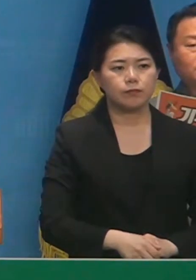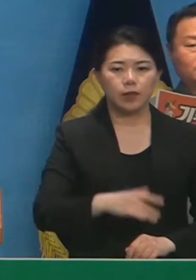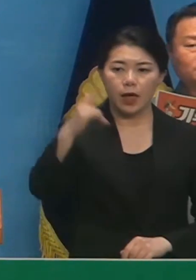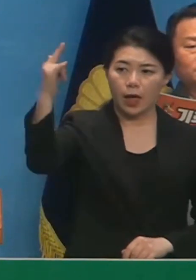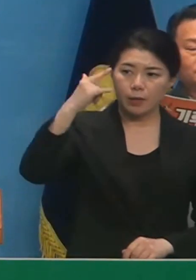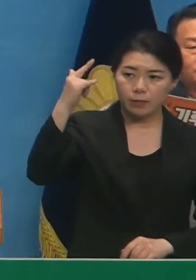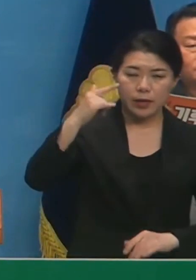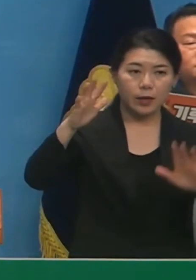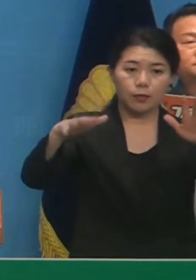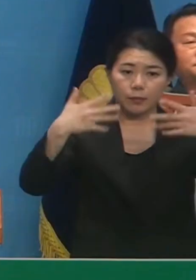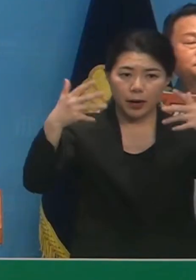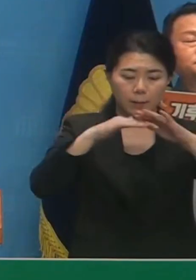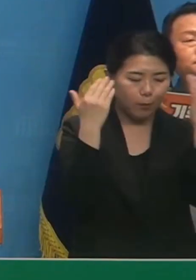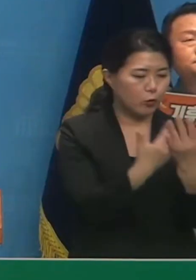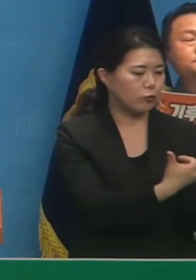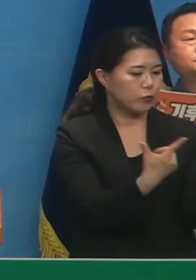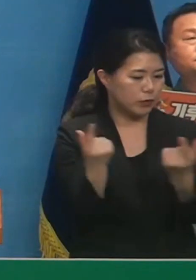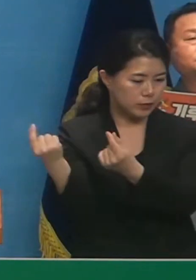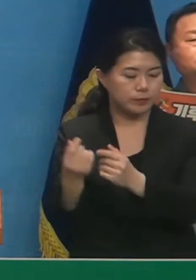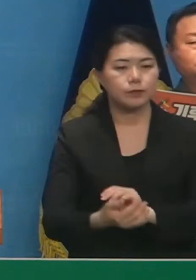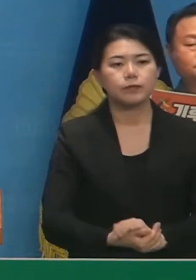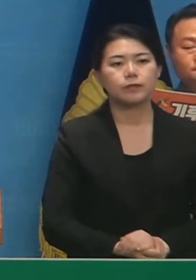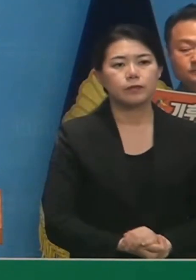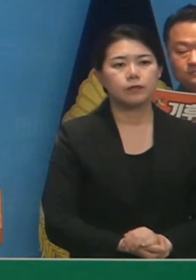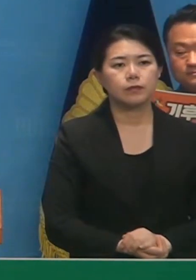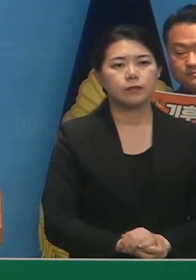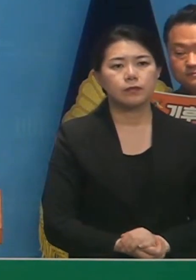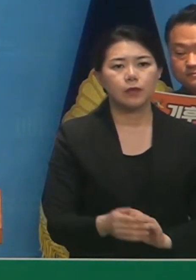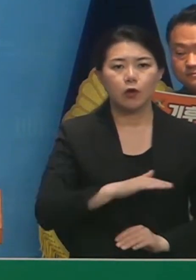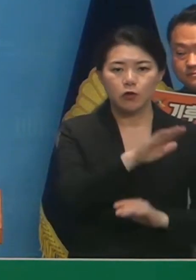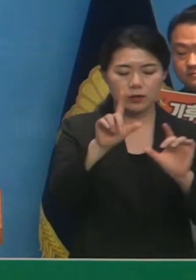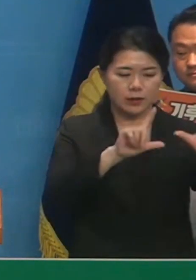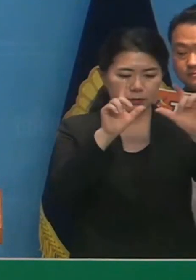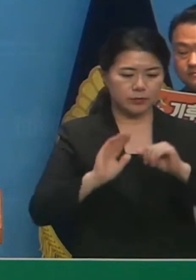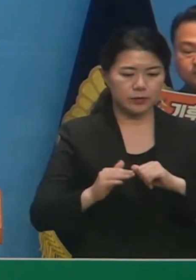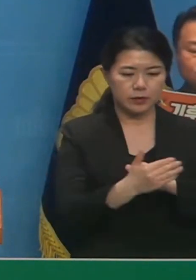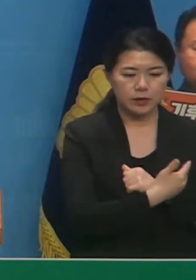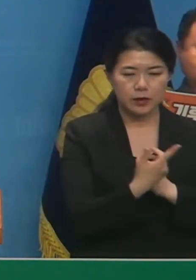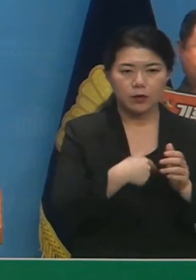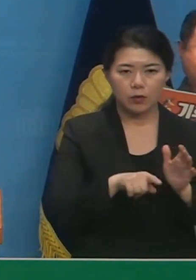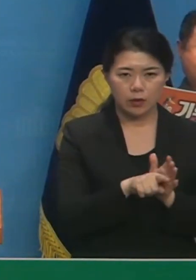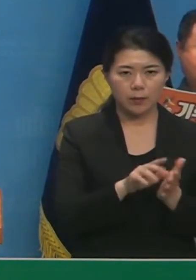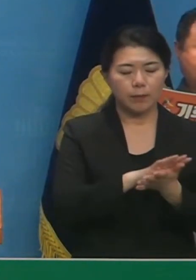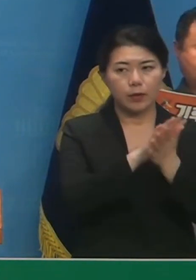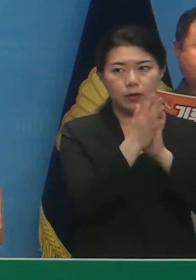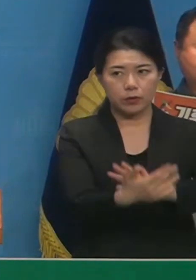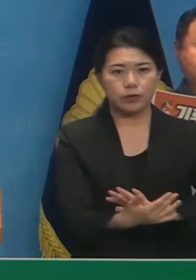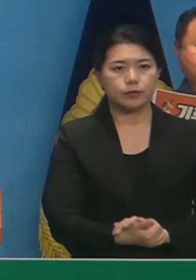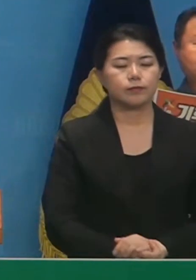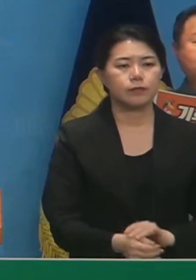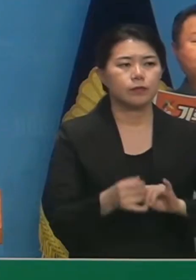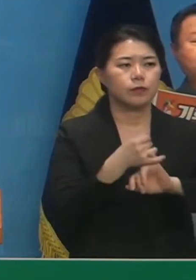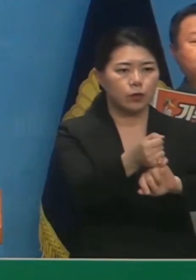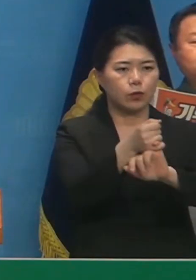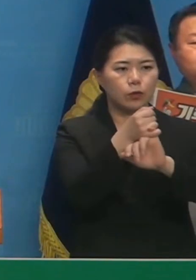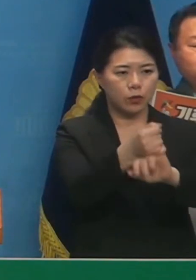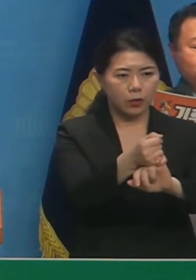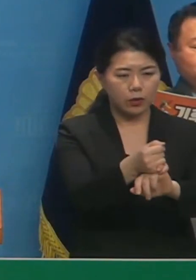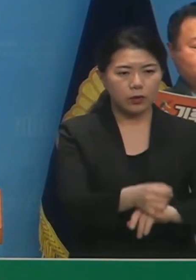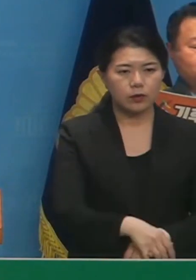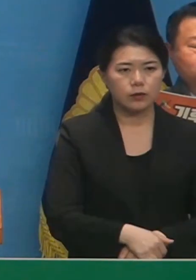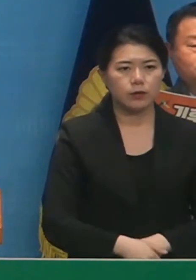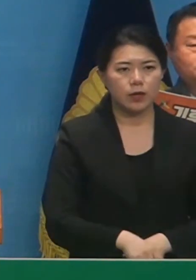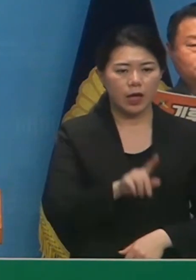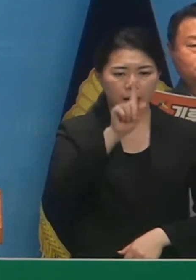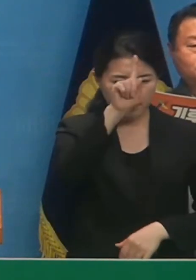햇빛과 바람은 우리 모두의 것입니다. 우리의 삶을 지키는 정의로운 전환으로 반드시 단 한